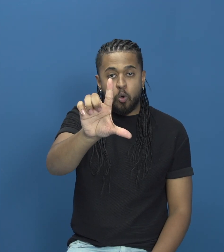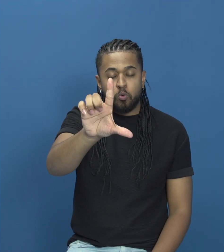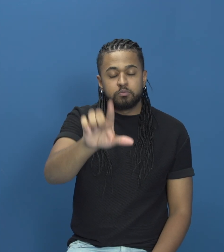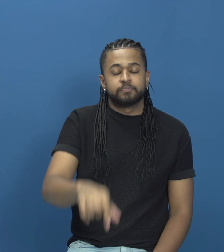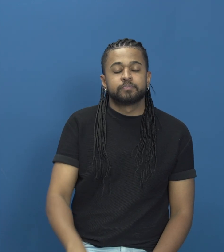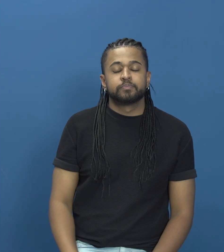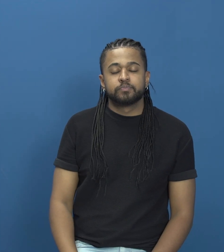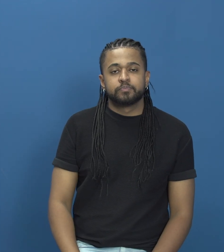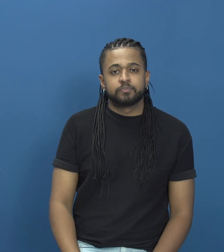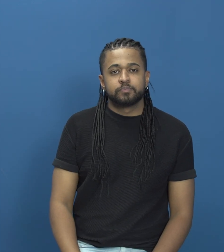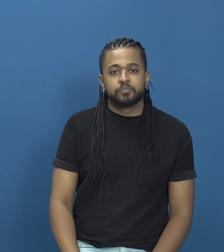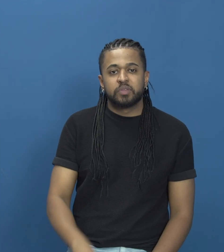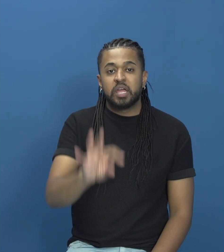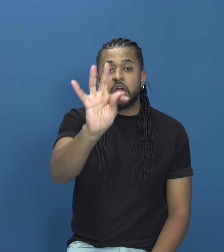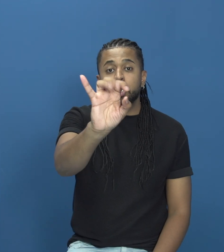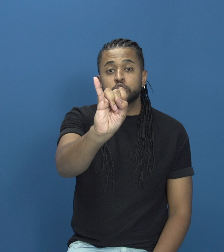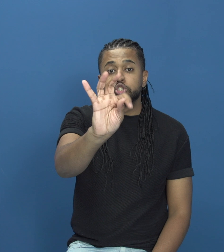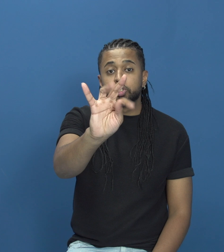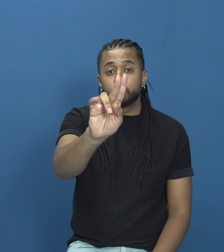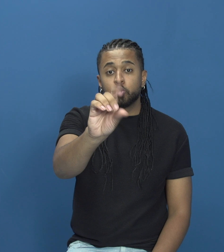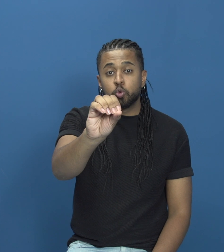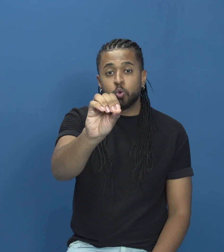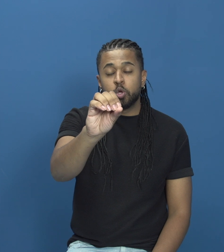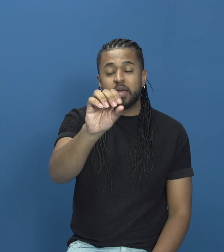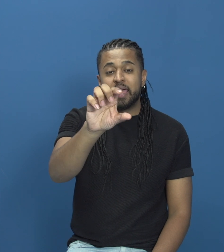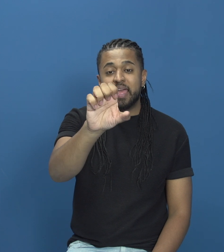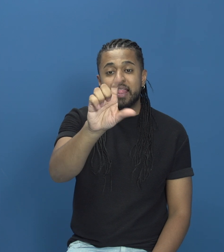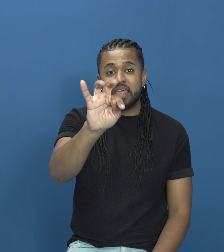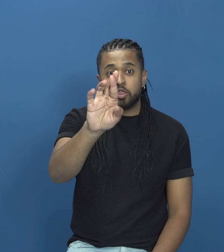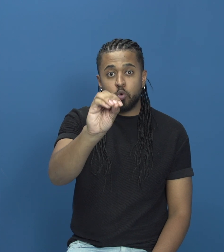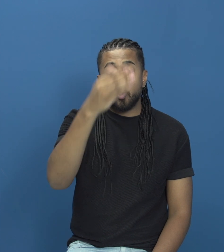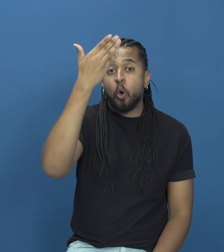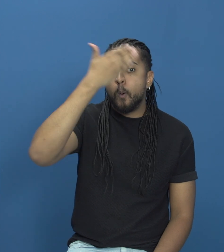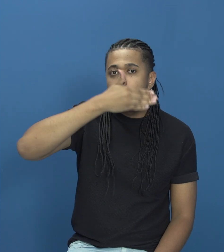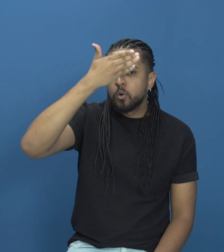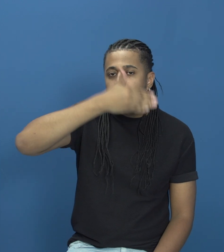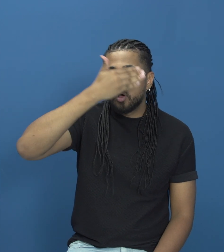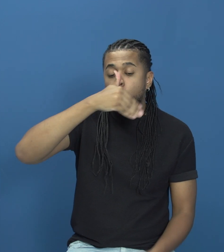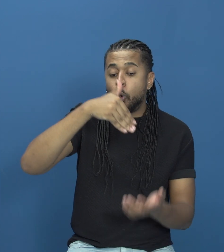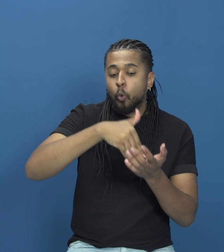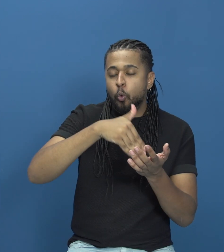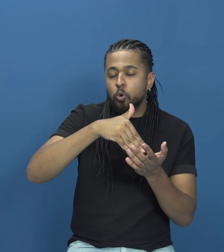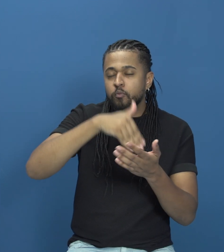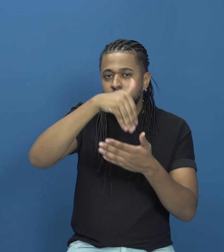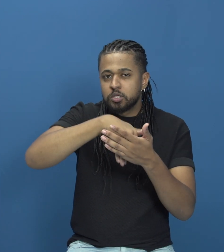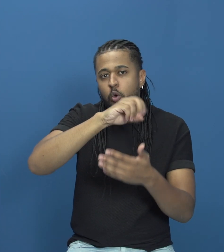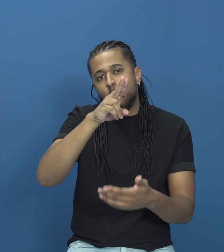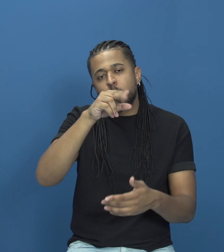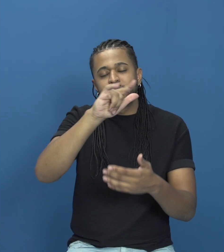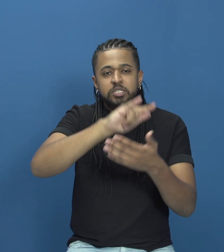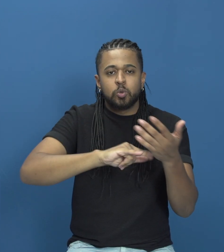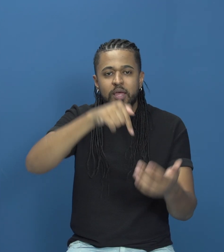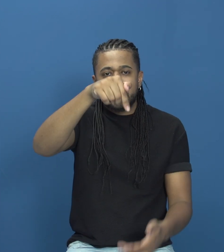Abre parênteses. Título de eleitor com comprovante de votação da última eleição ou certidão de quitação